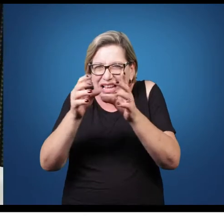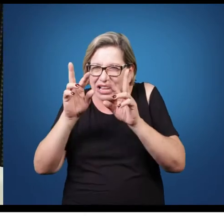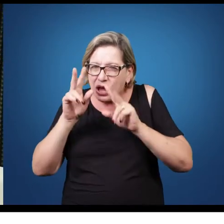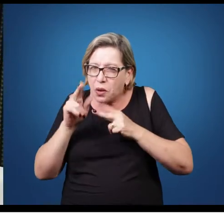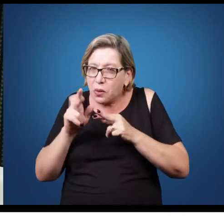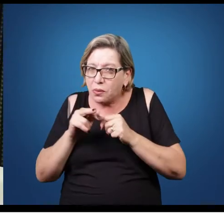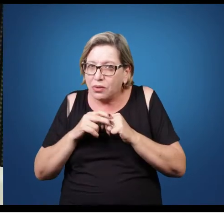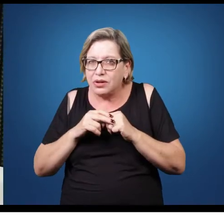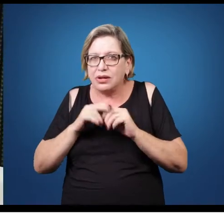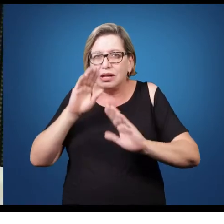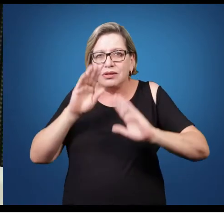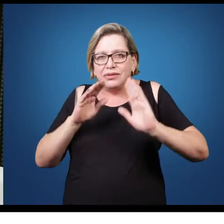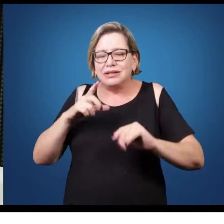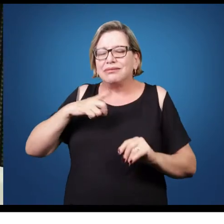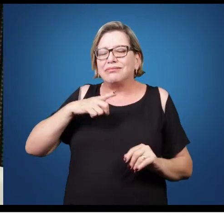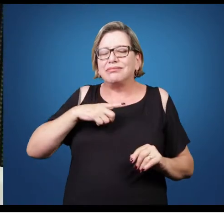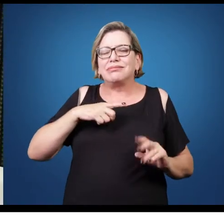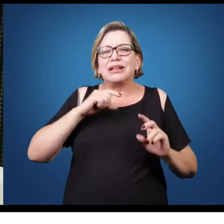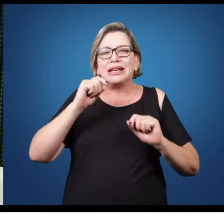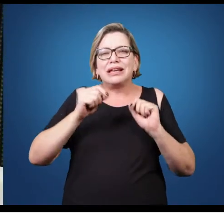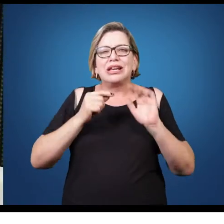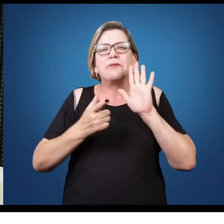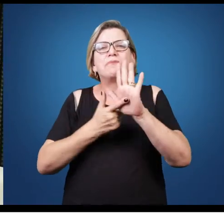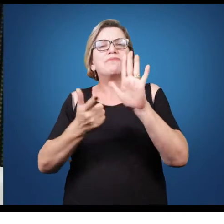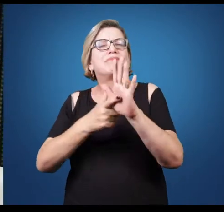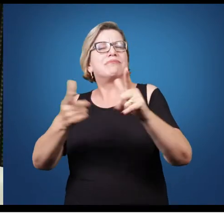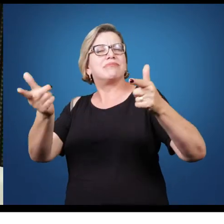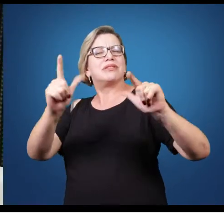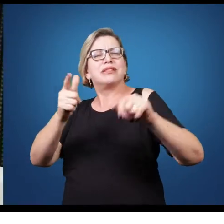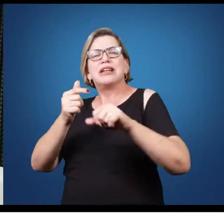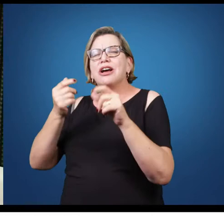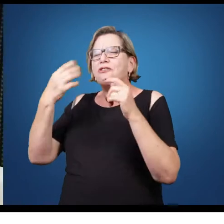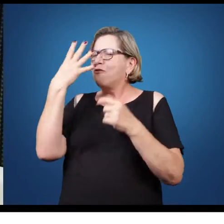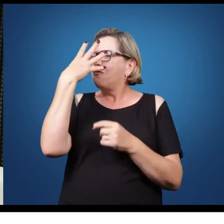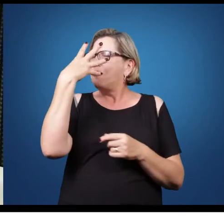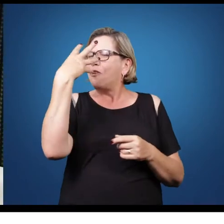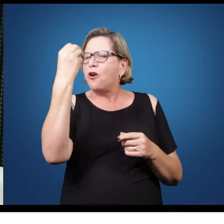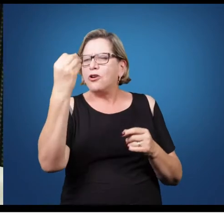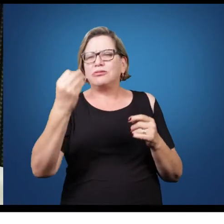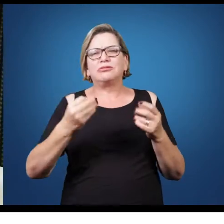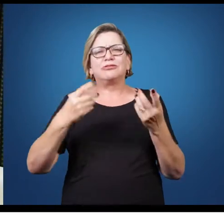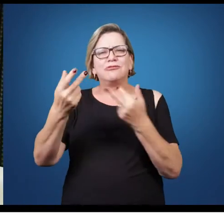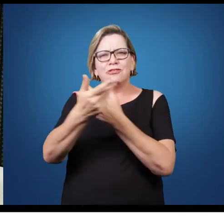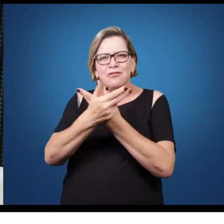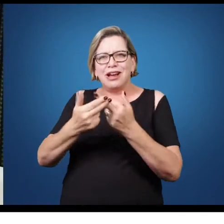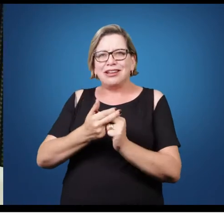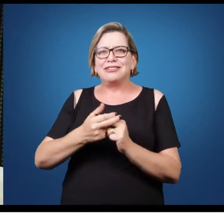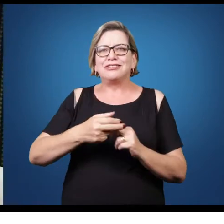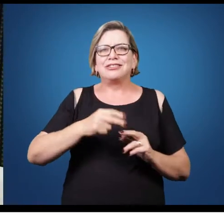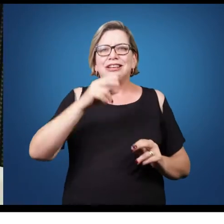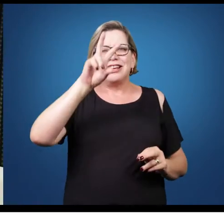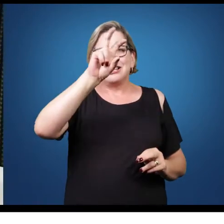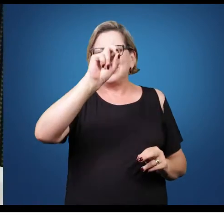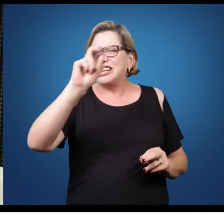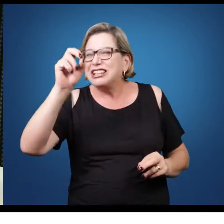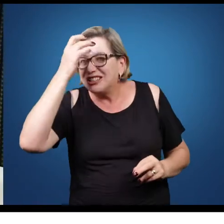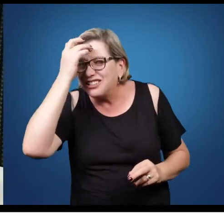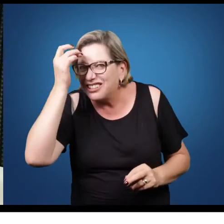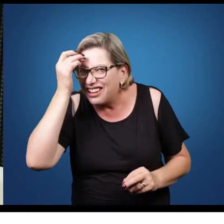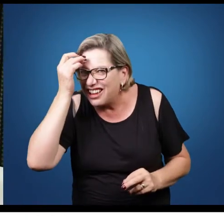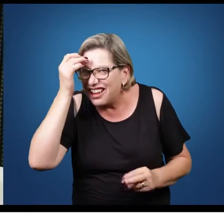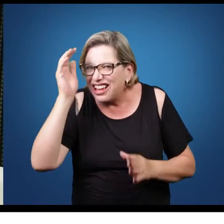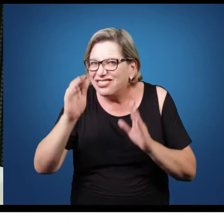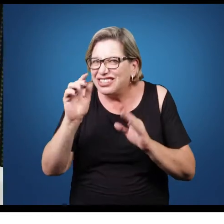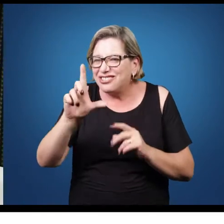que vai custear os shows as propagandas os ensaios fotográficos as capas de discos de todas as 500 casas mas fazer uma capa de disco só